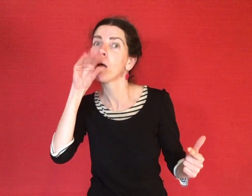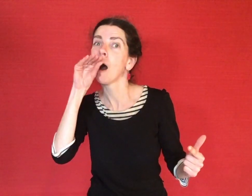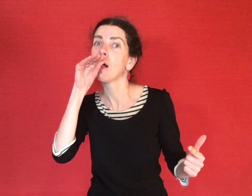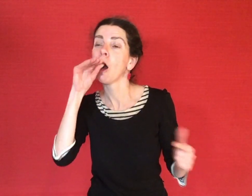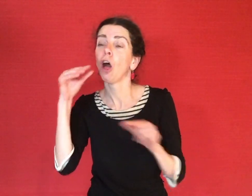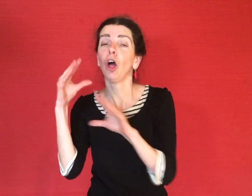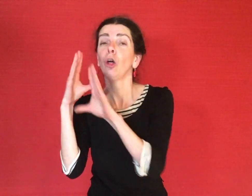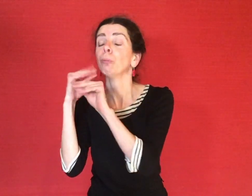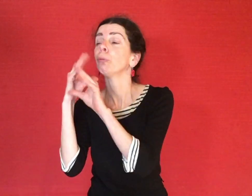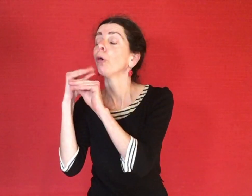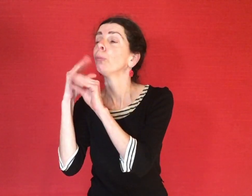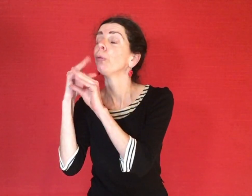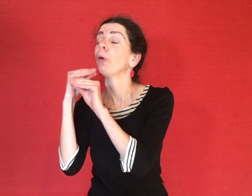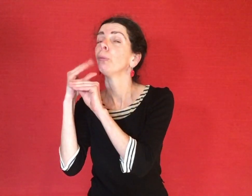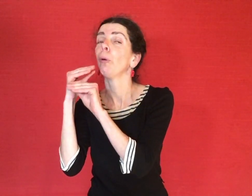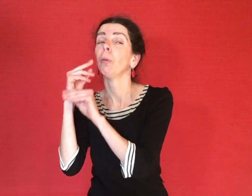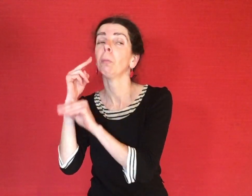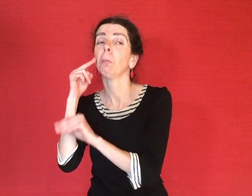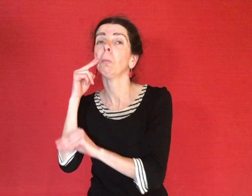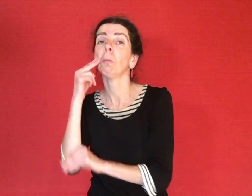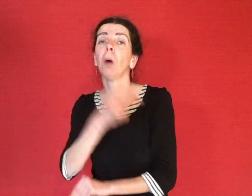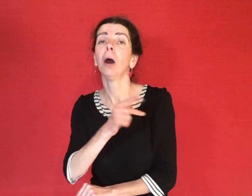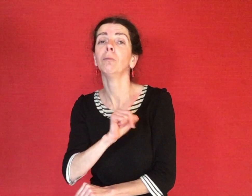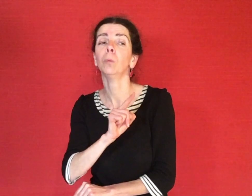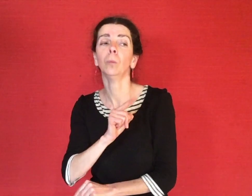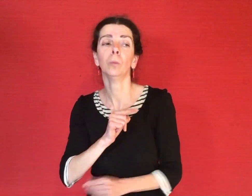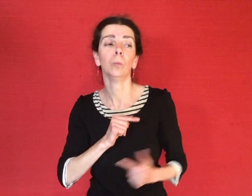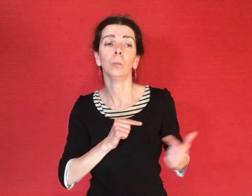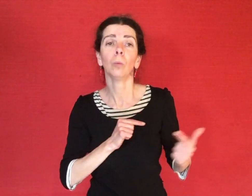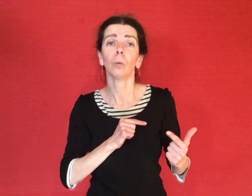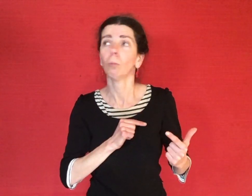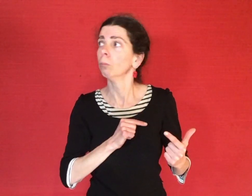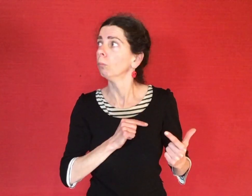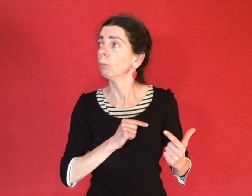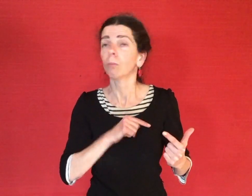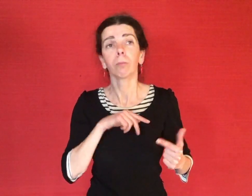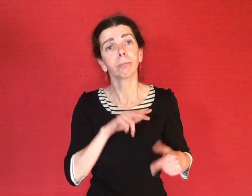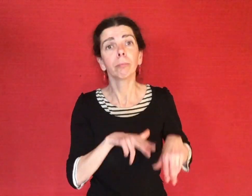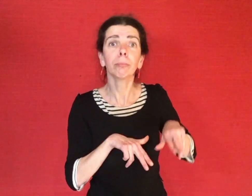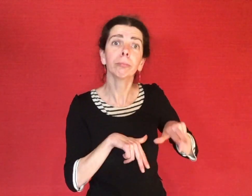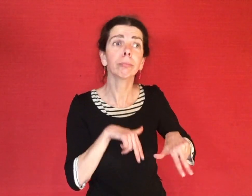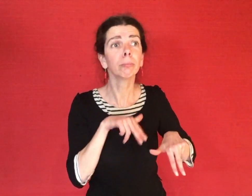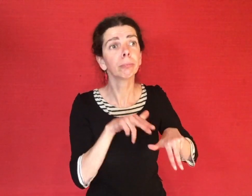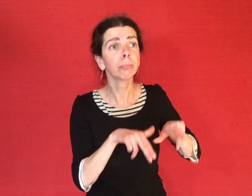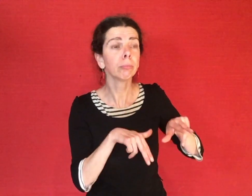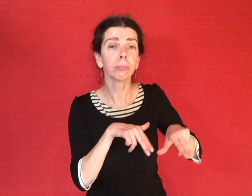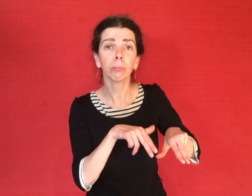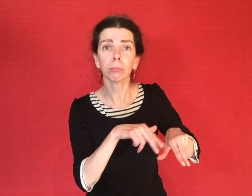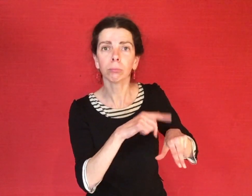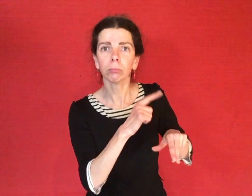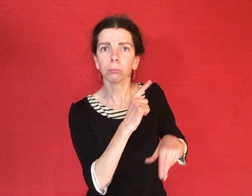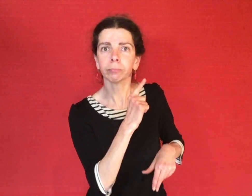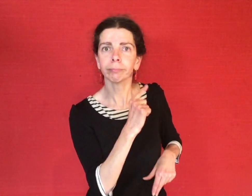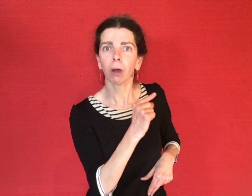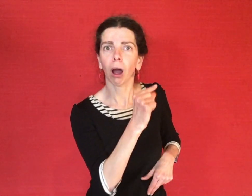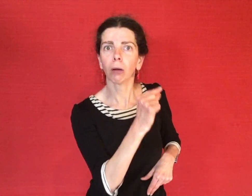le poussin et le caneton échappent à la surveillance de leur mère et partent à